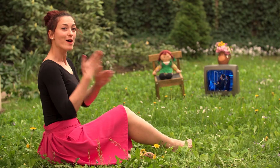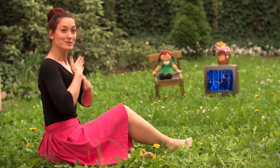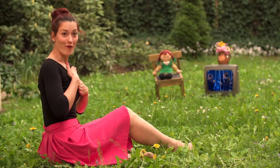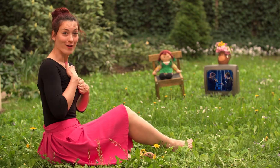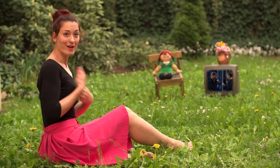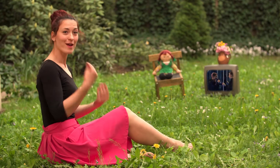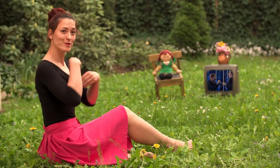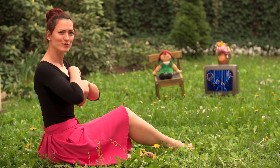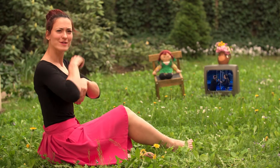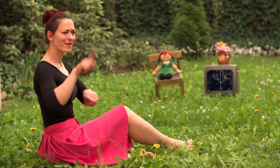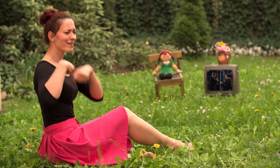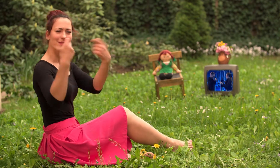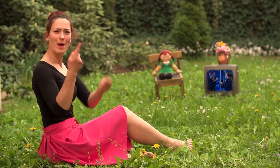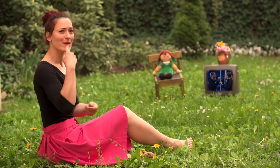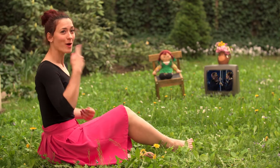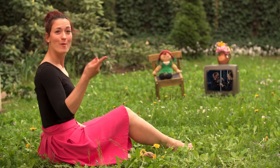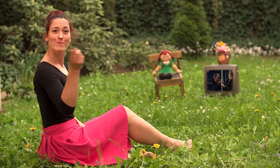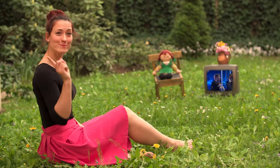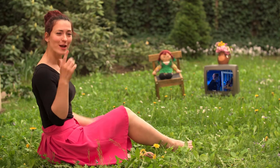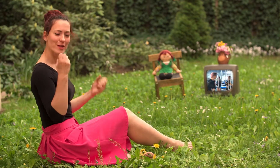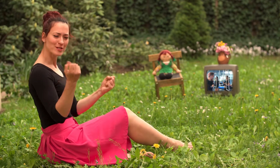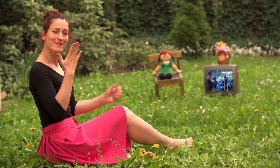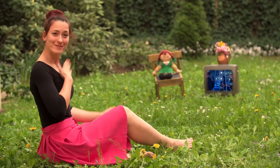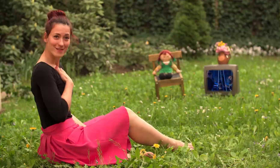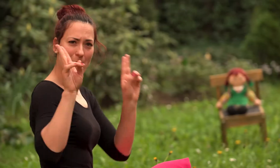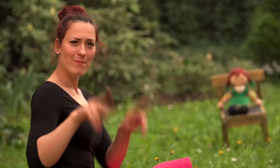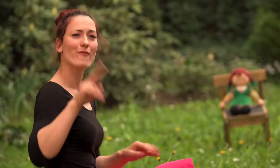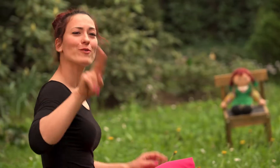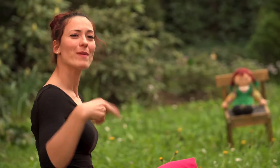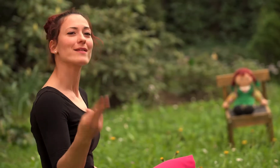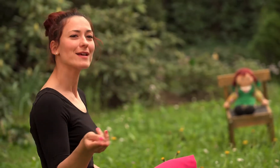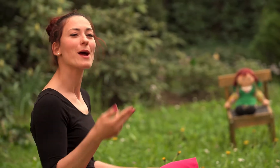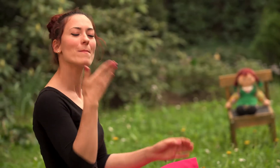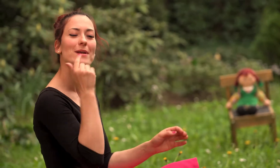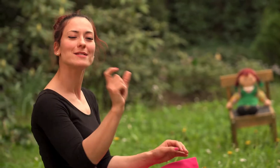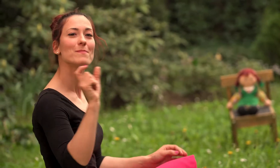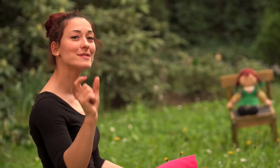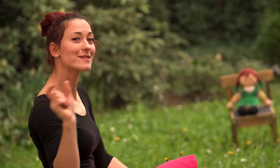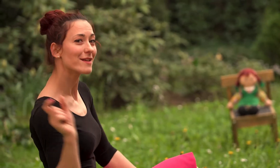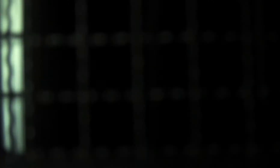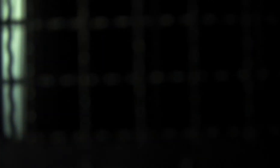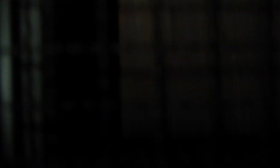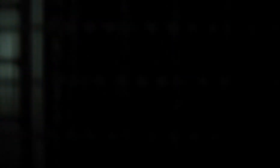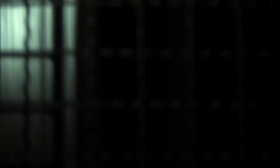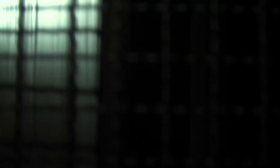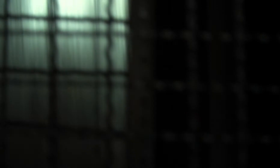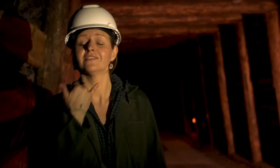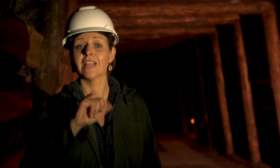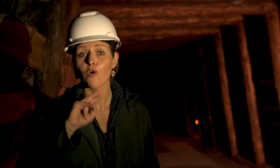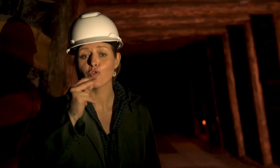Svoje duše ne dam nikomu, držim jo zase. Prava umetnost, brez cene. Vsak govori o